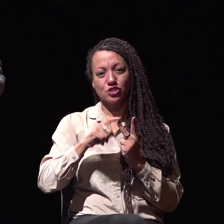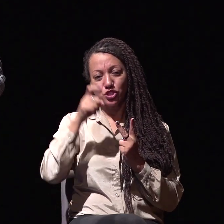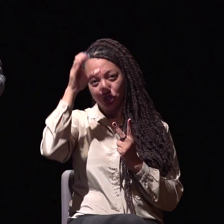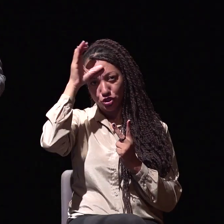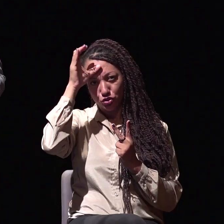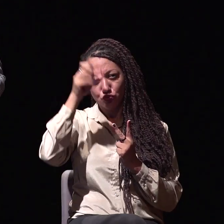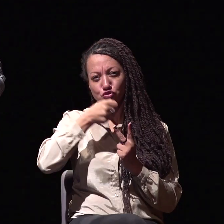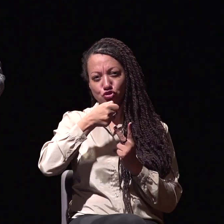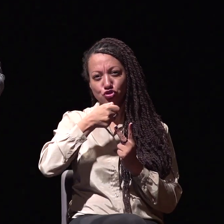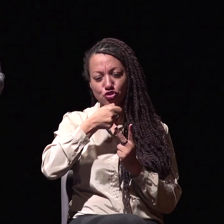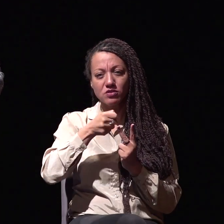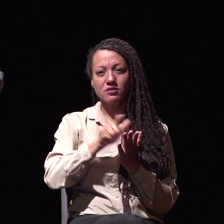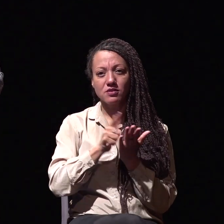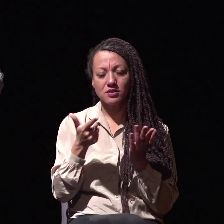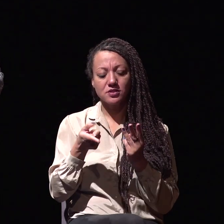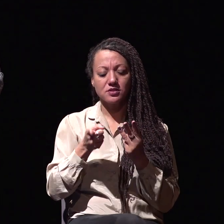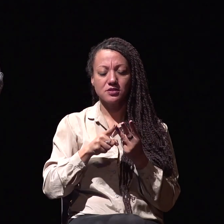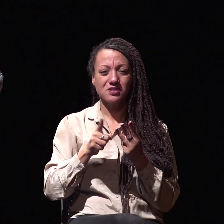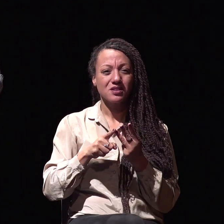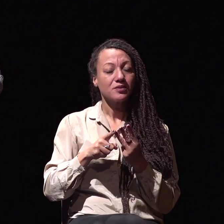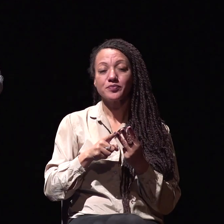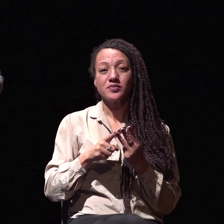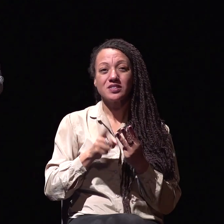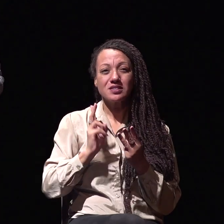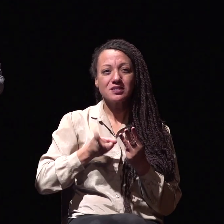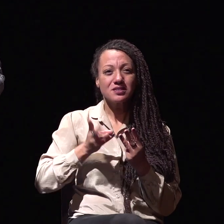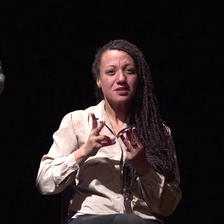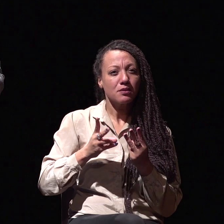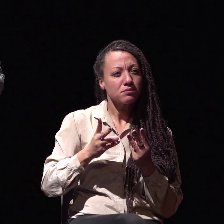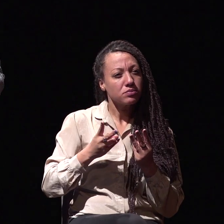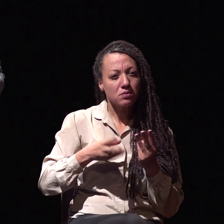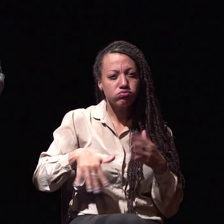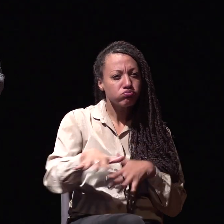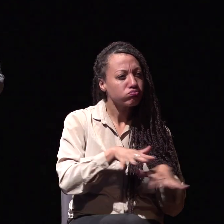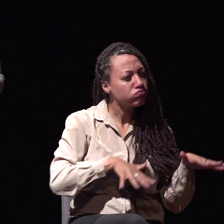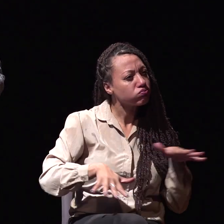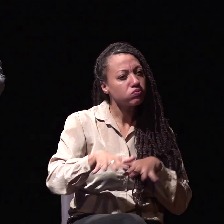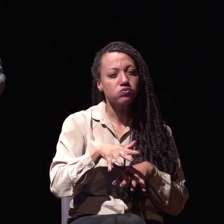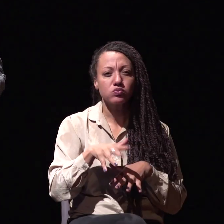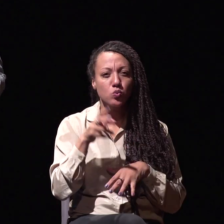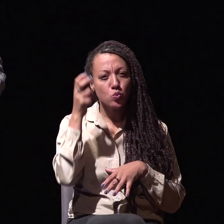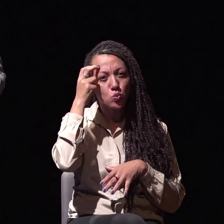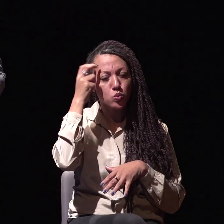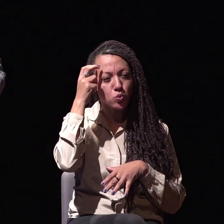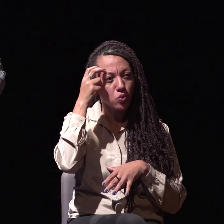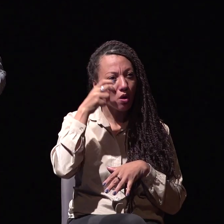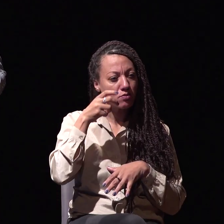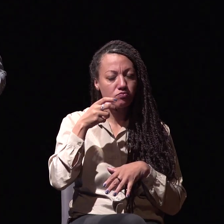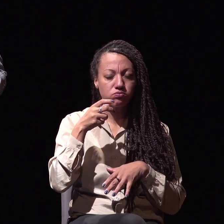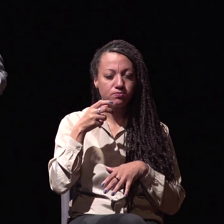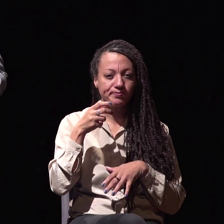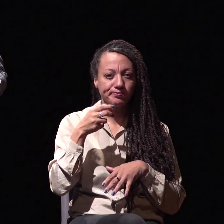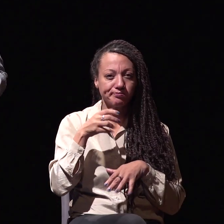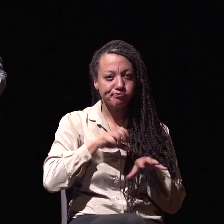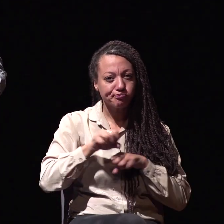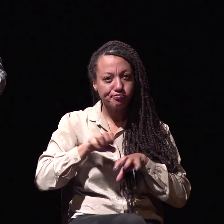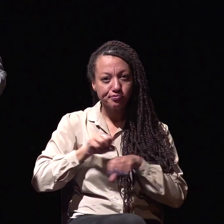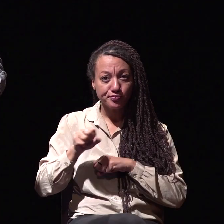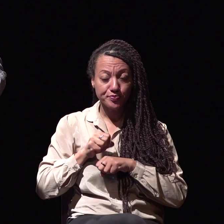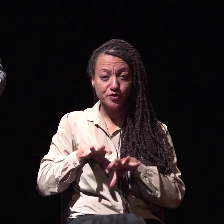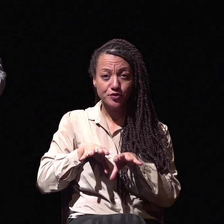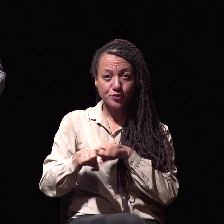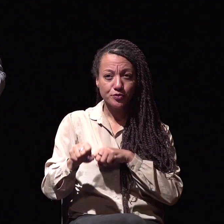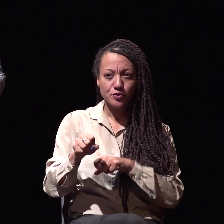e desde muito cedo conviveu com a atmosfera cultural do entreguerras. Ela estudou arquitetura em Roma, formando-se em